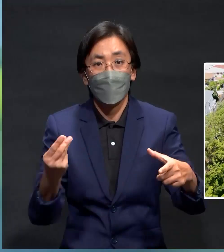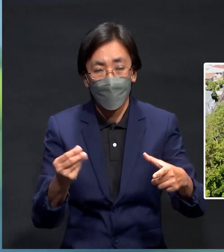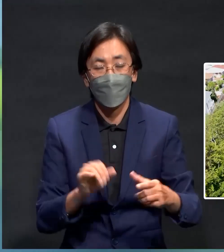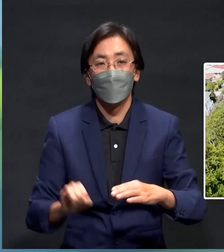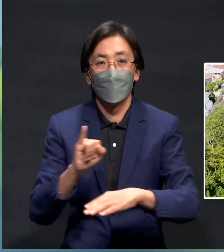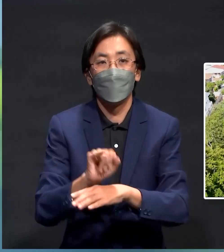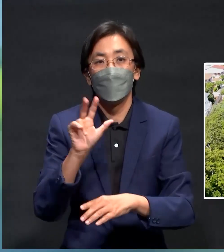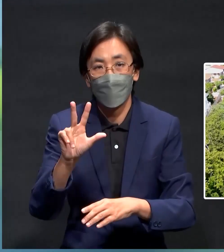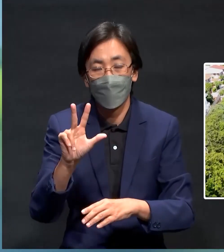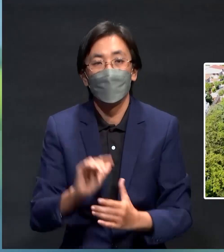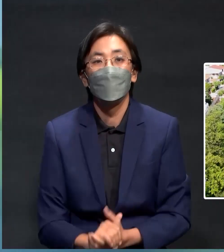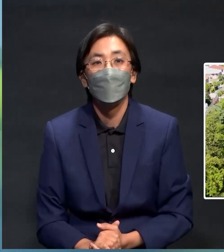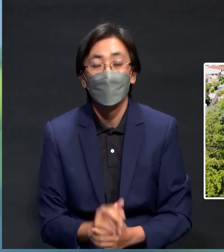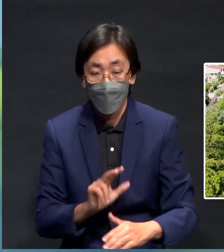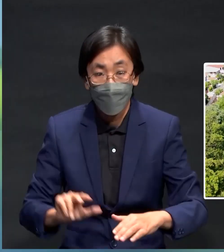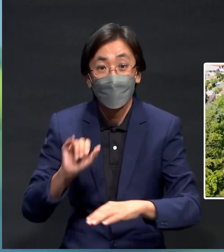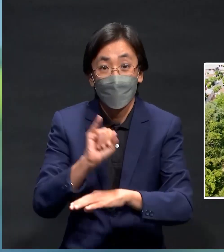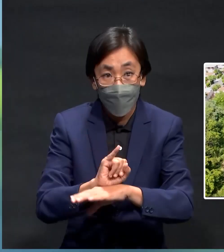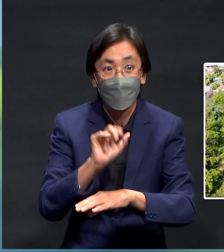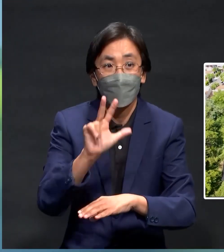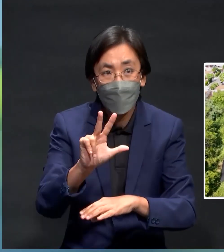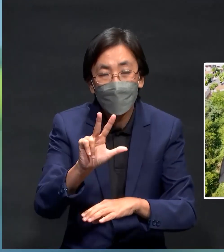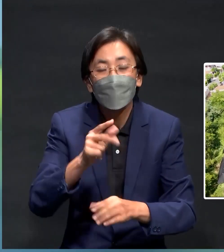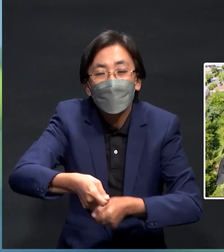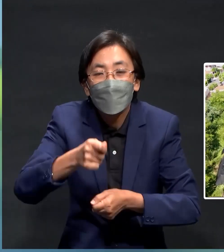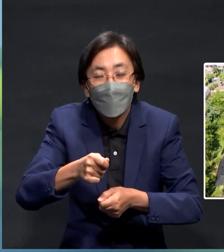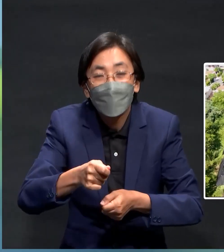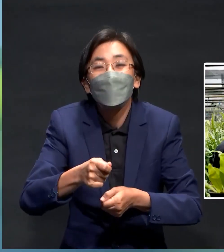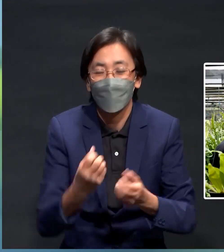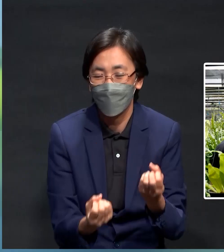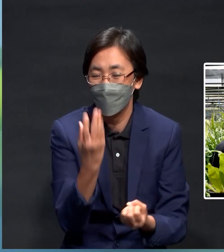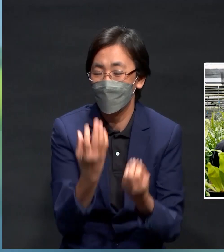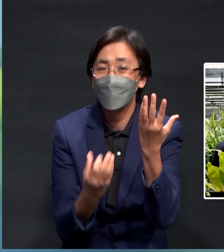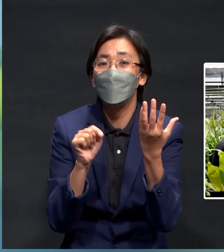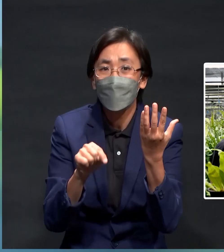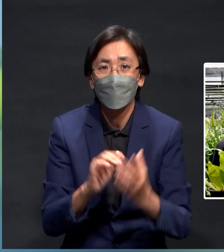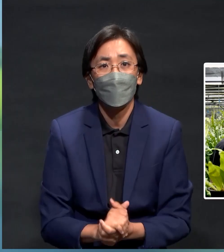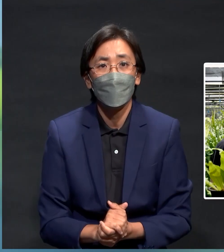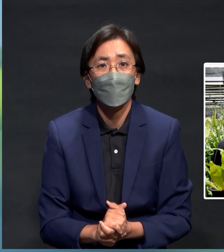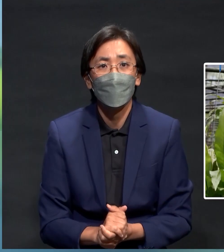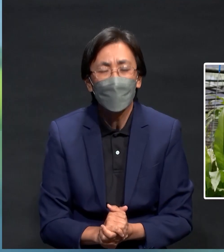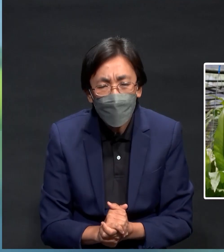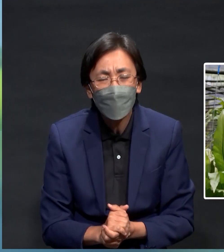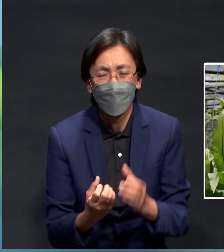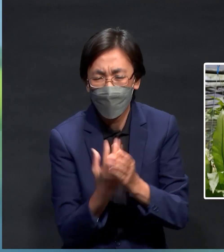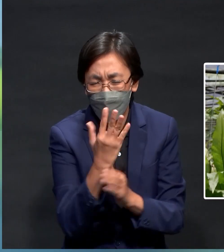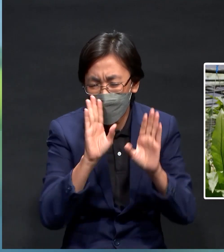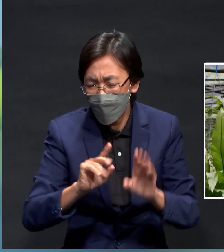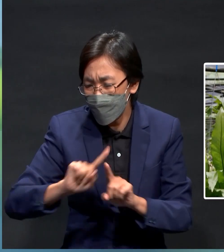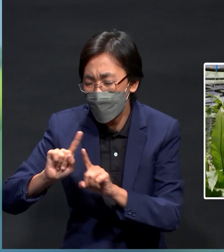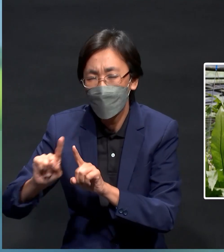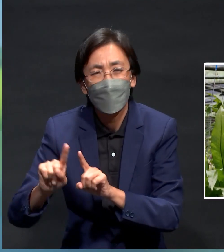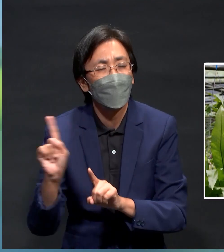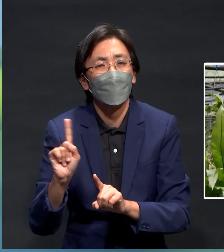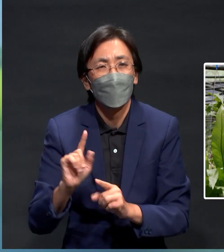ณ 3 ไ่ครัและในสวนนี้มีกี่พัในส่วนนี้